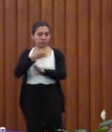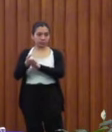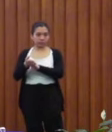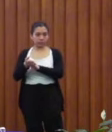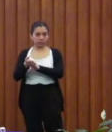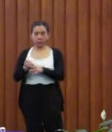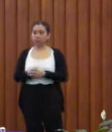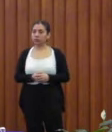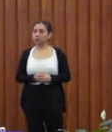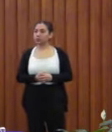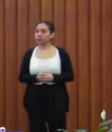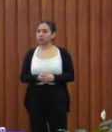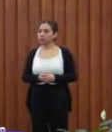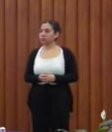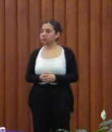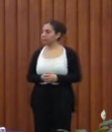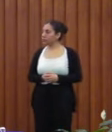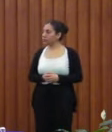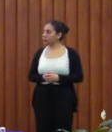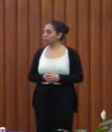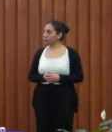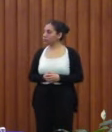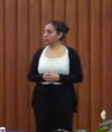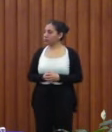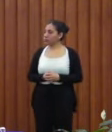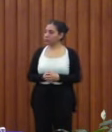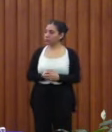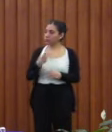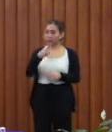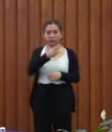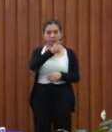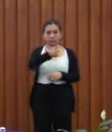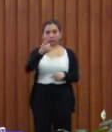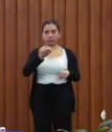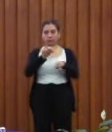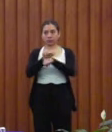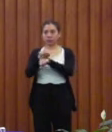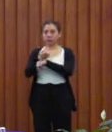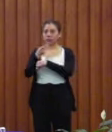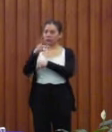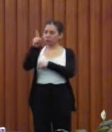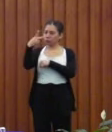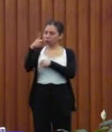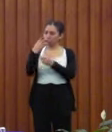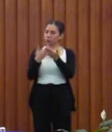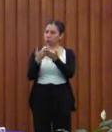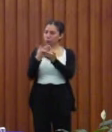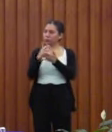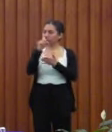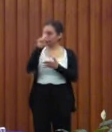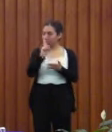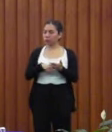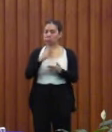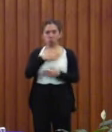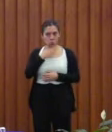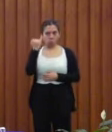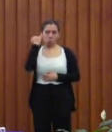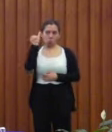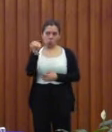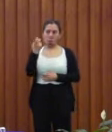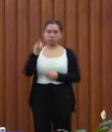pues tendría que haber digamos una manera de responder, pero tu propuesta la tomamos, me parece buena. Por lo